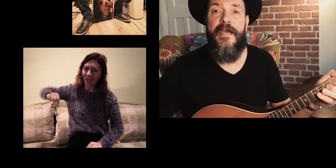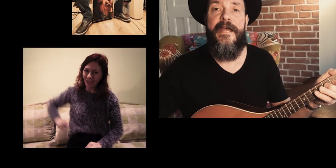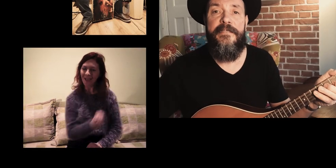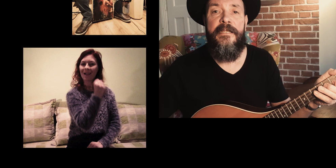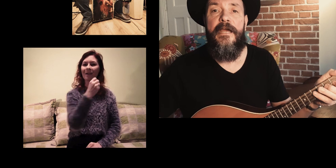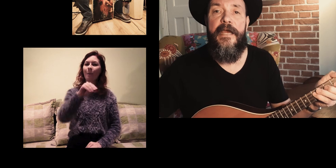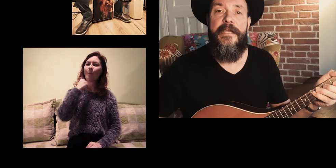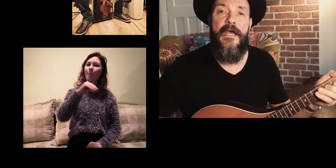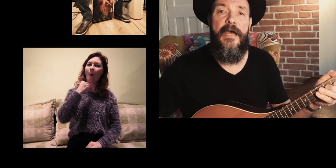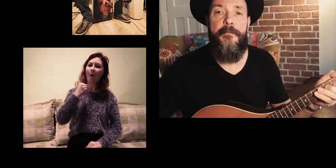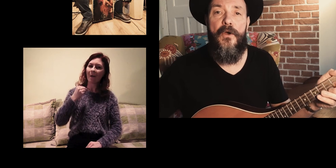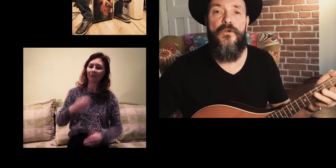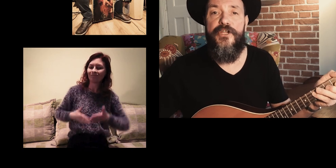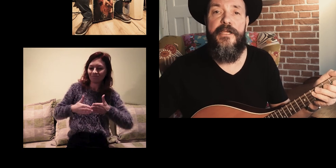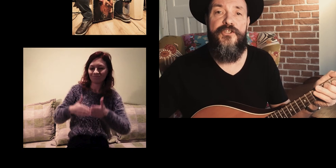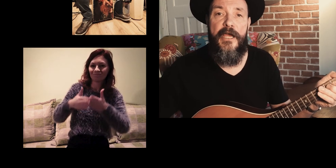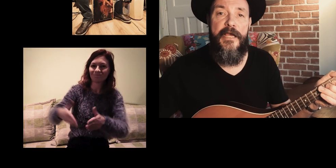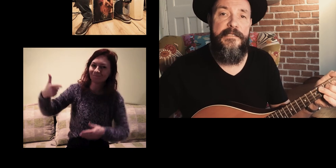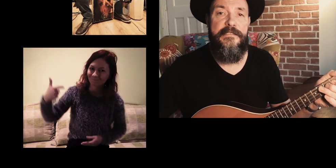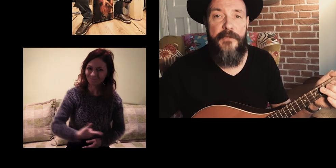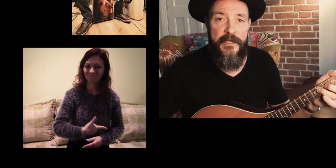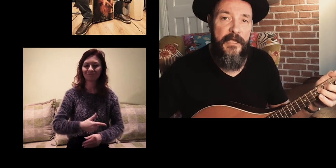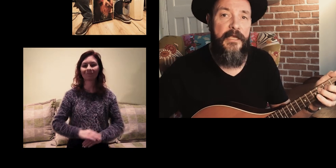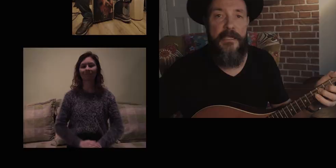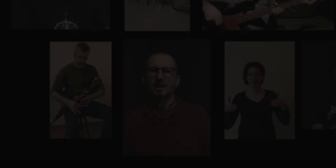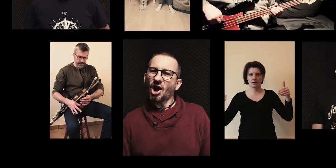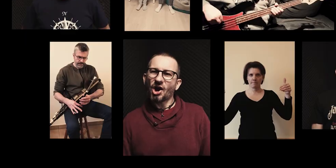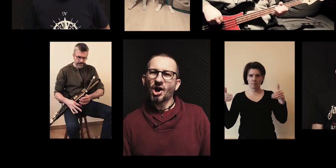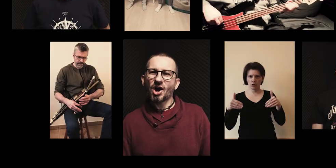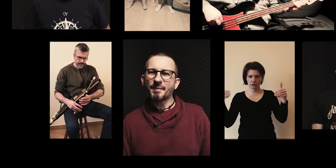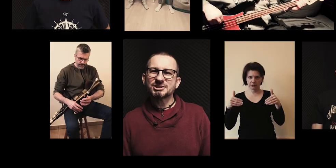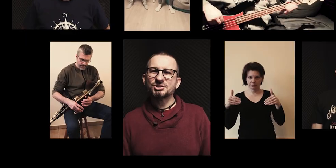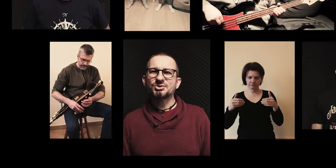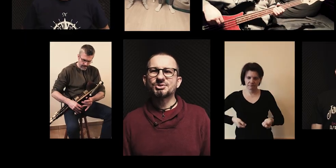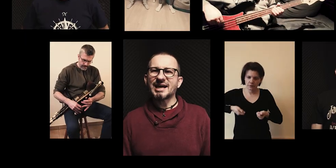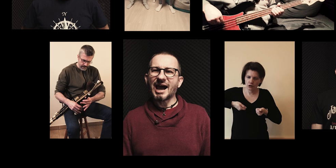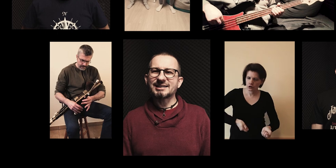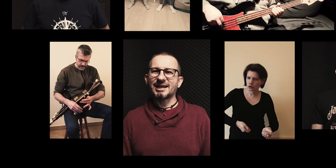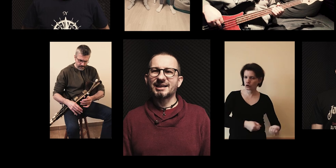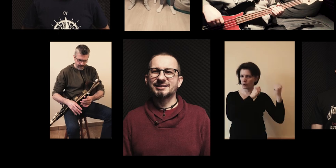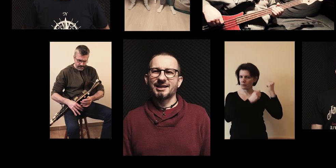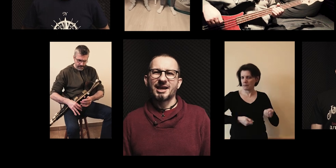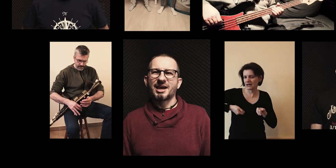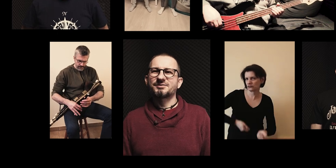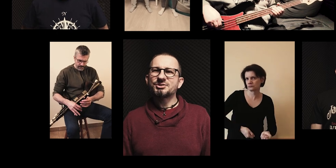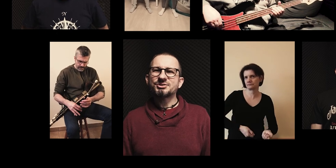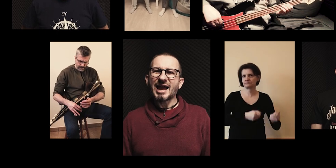pomyślny wiatr. Hej, na morze czas. Mogę kopać tu dalej.